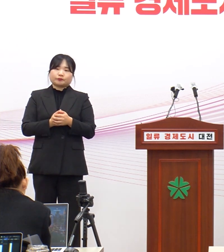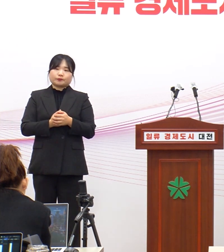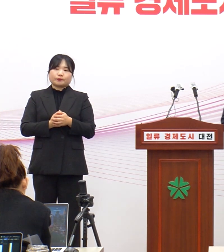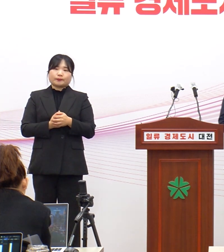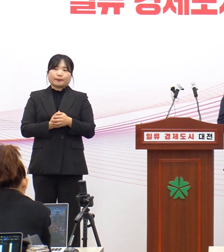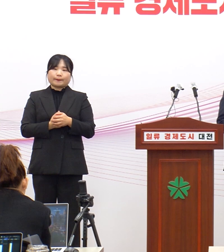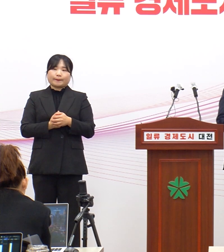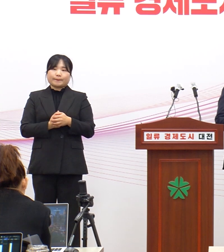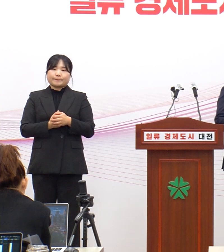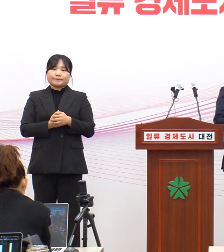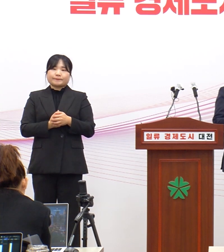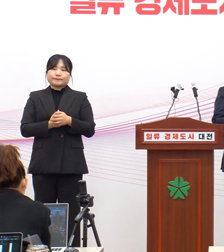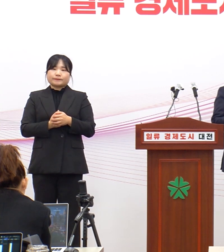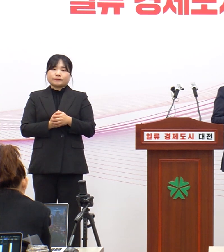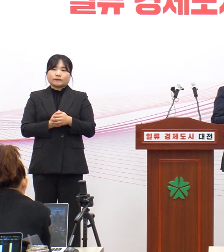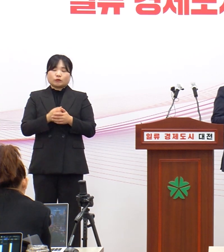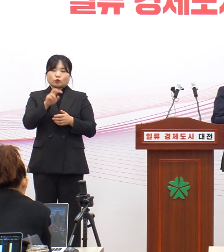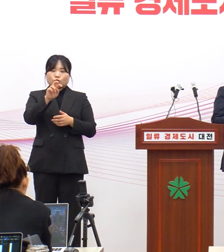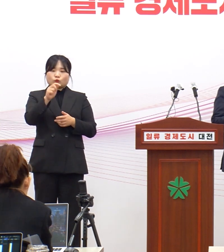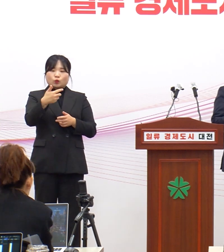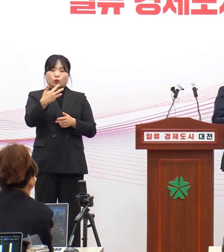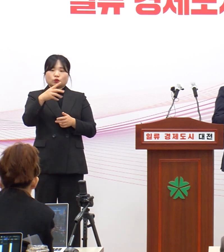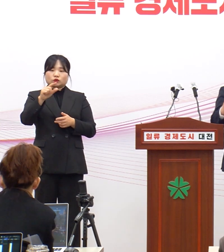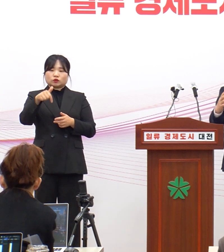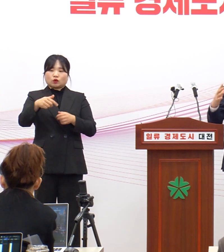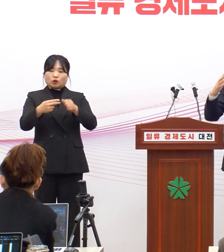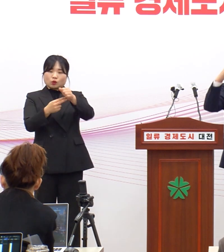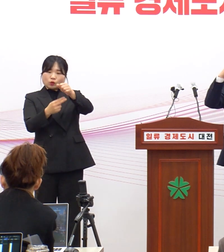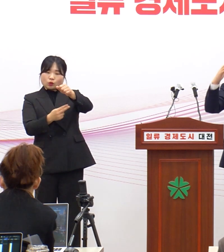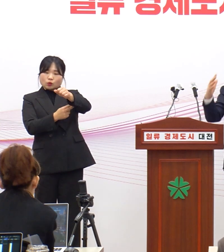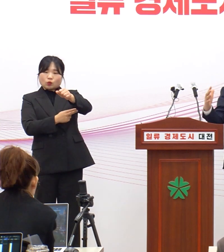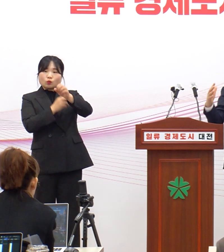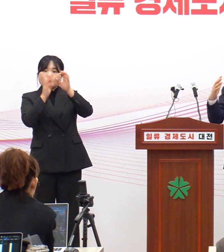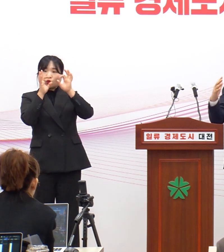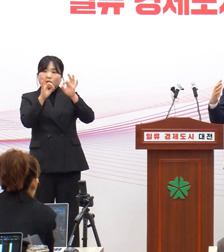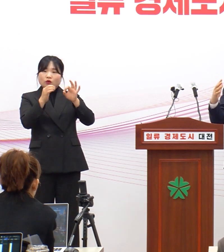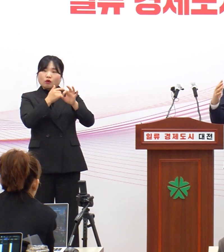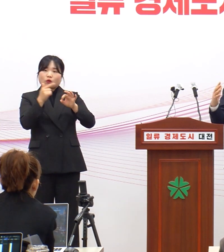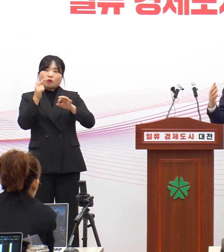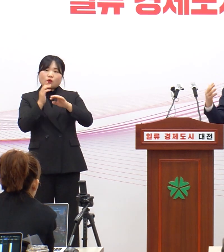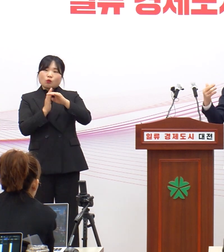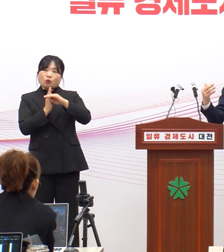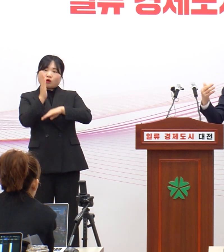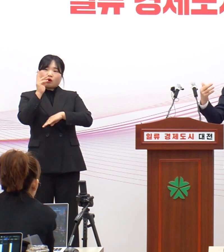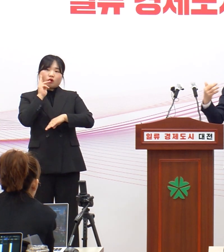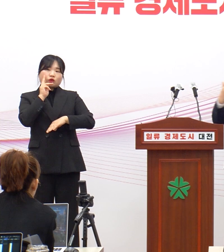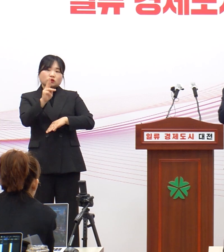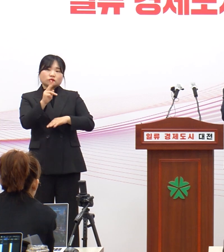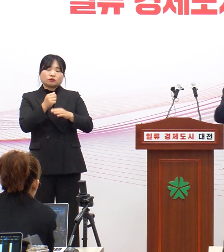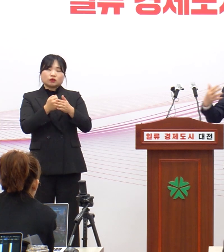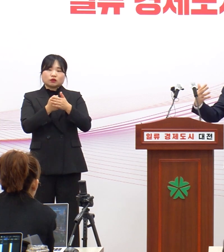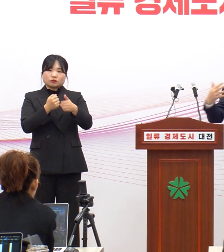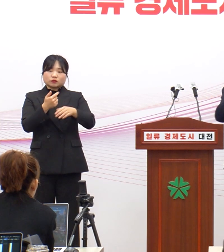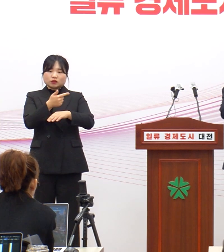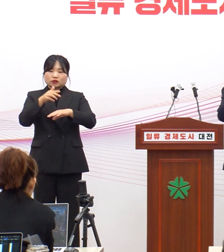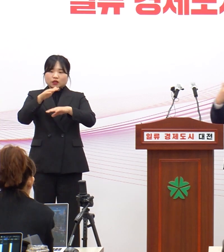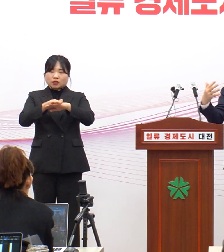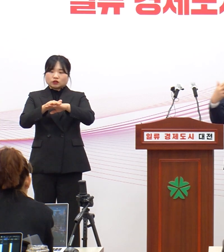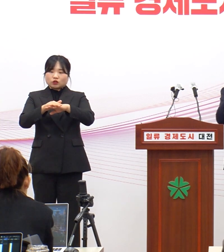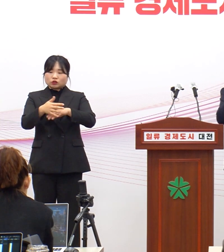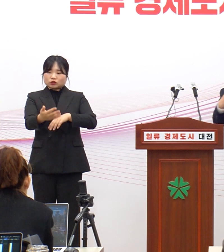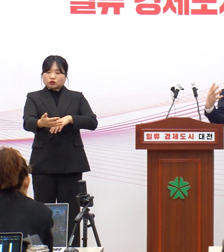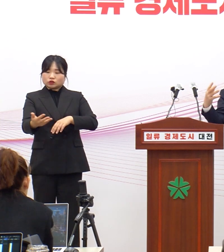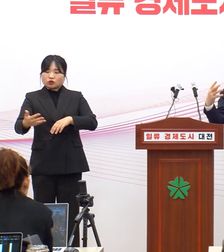저 목척교를 보면서 과중한 구조물 때문에 그 대전천